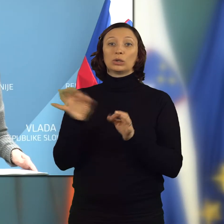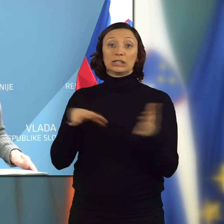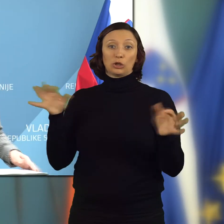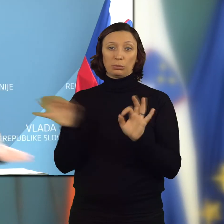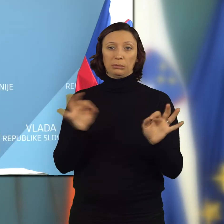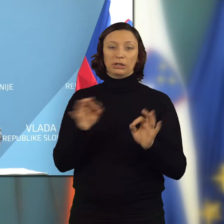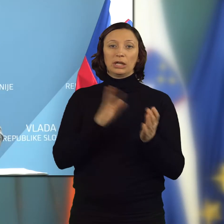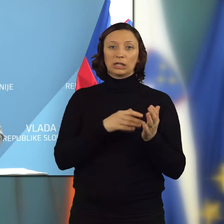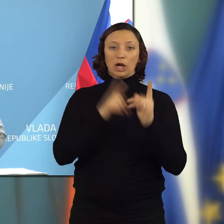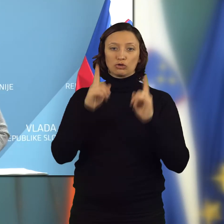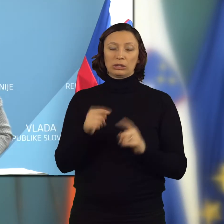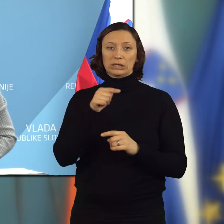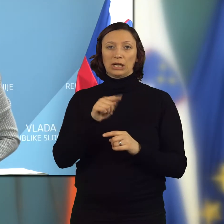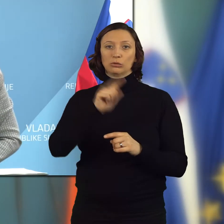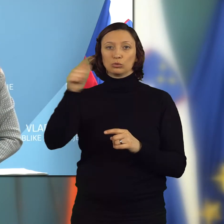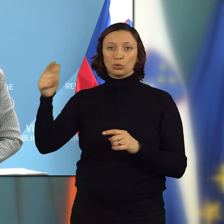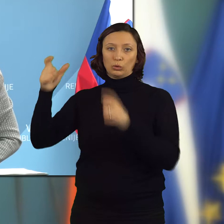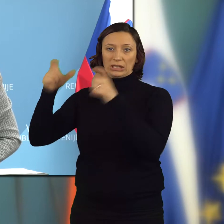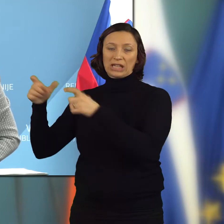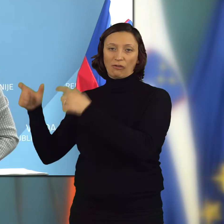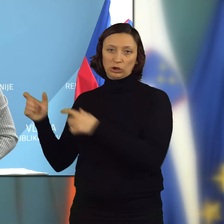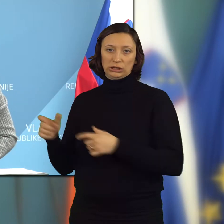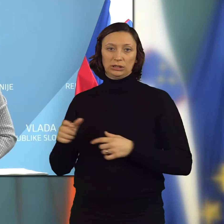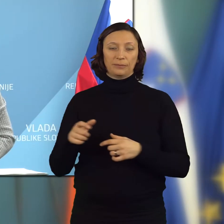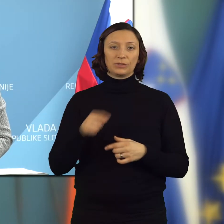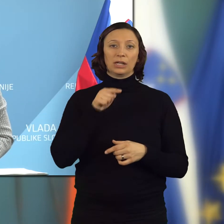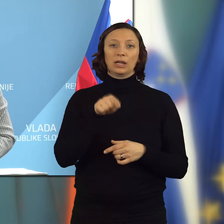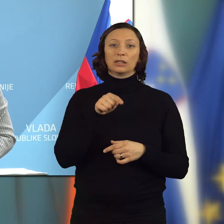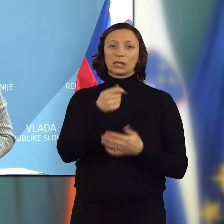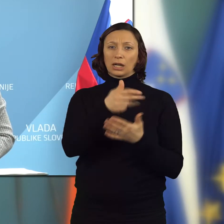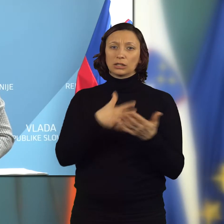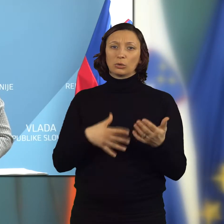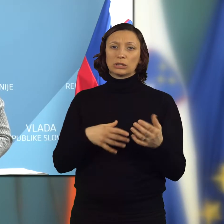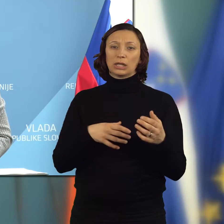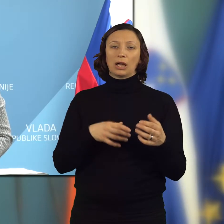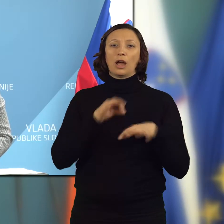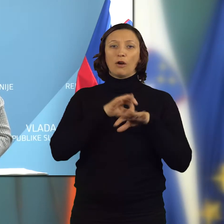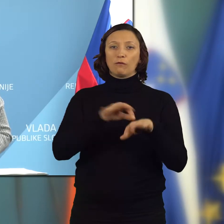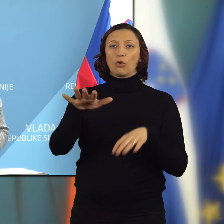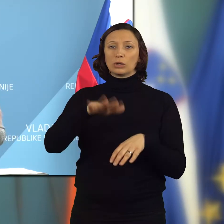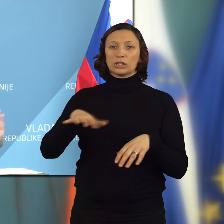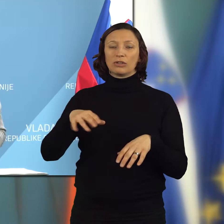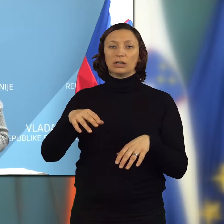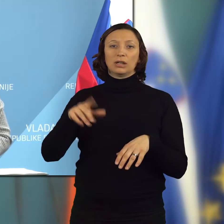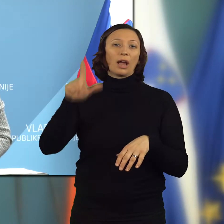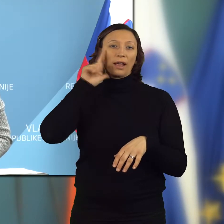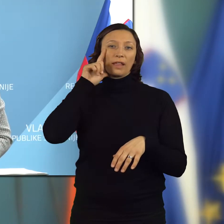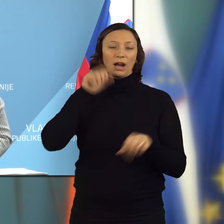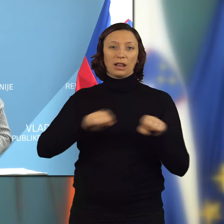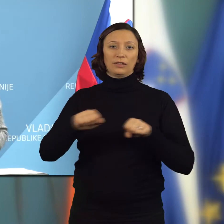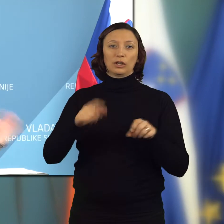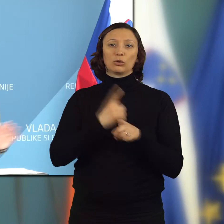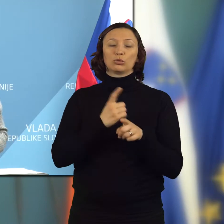zaporih zelo hitro pripravili, kakšno je stanje v drugih zavodih. Takratna ocena vodstva, se pravi tako